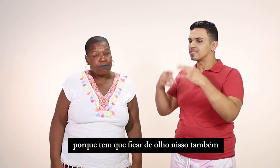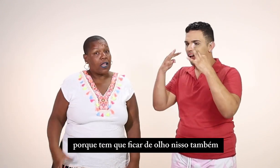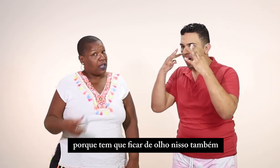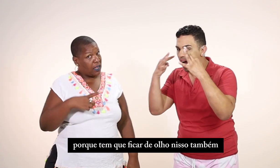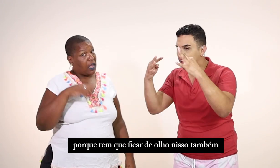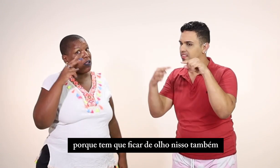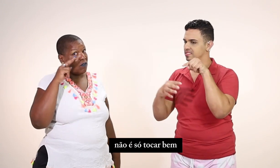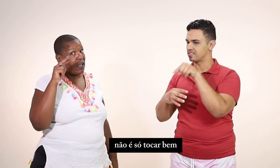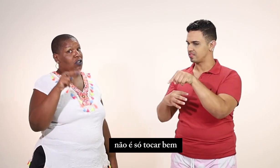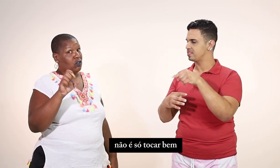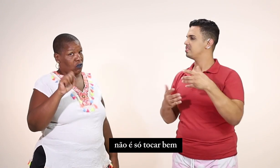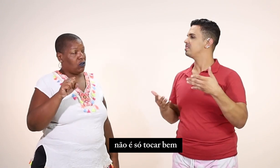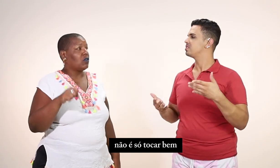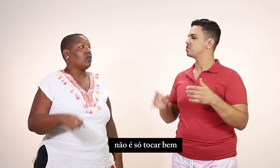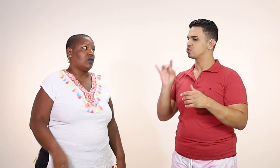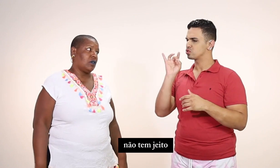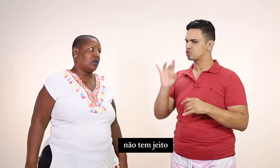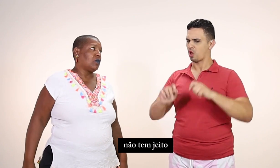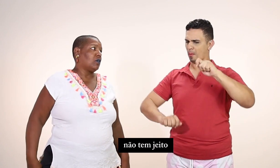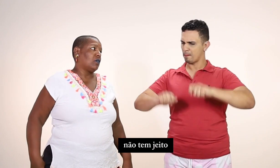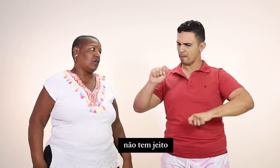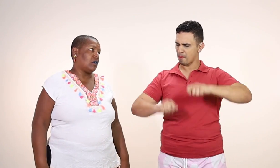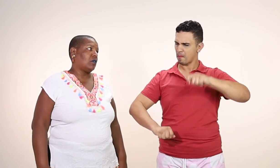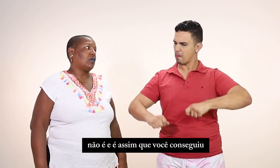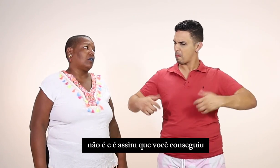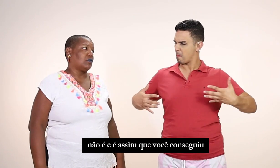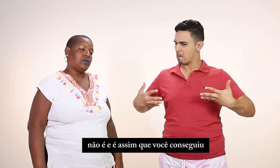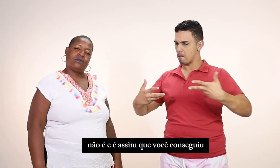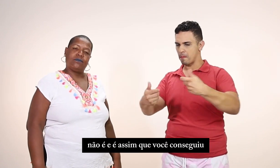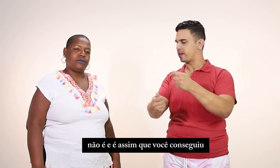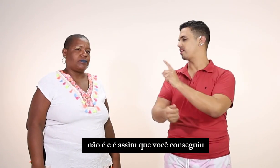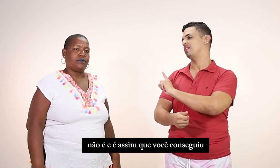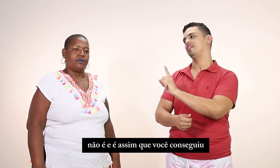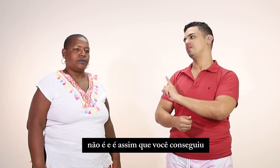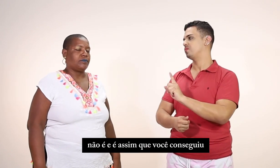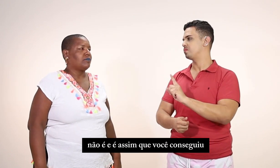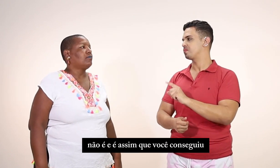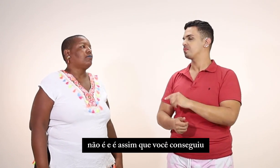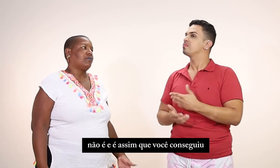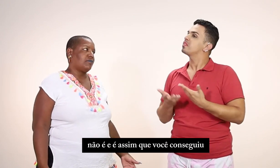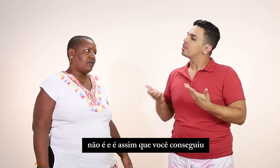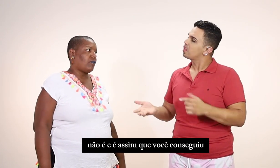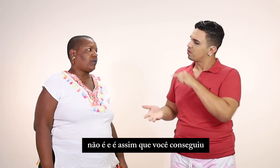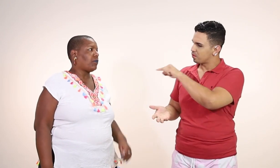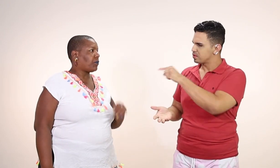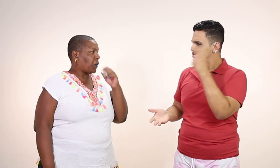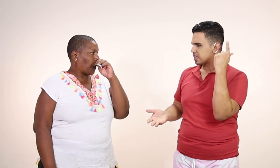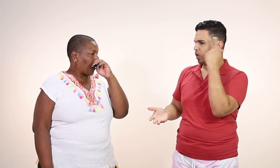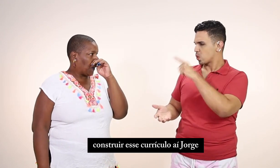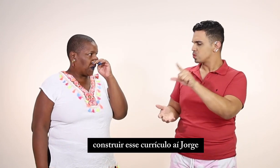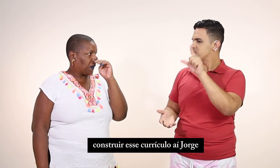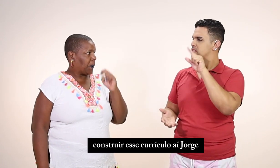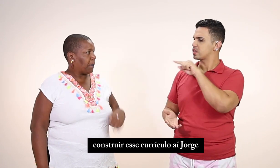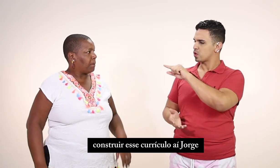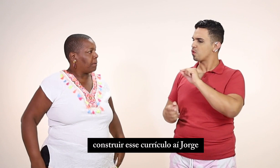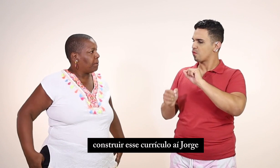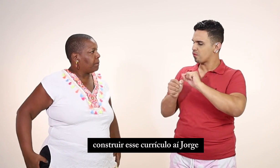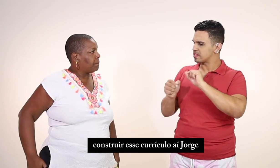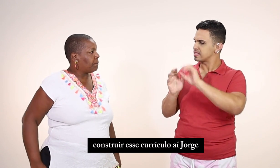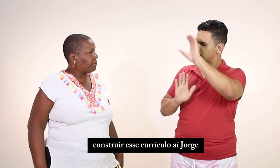nisso não é também. só tocar bem, não tem jeito. Não E é é, assim que não é. você conseguiu construir esse currículo aí,